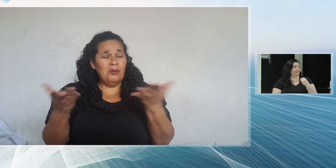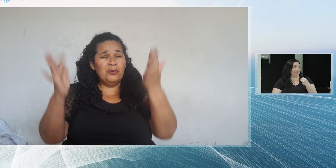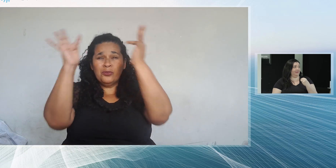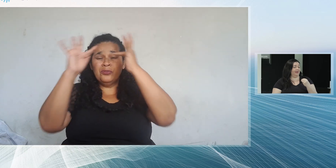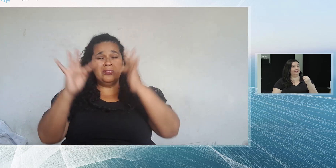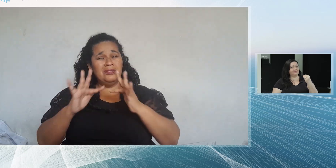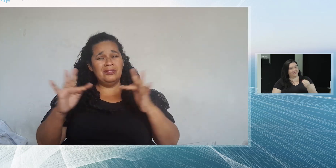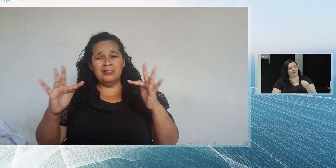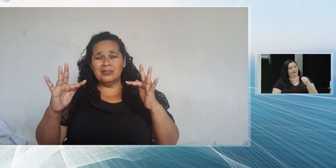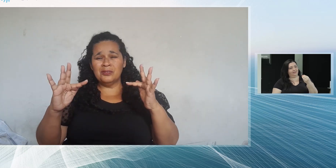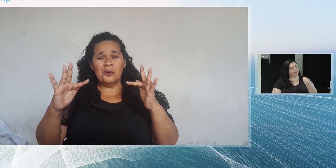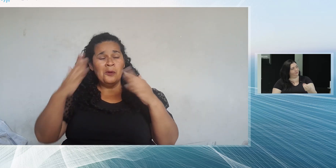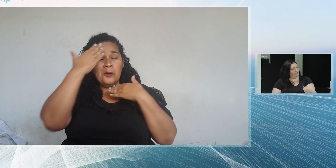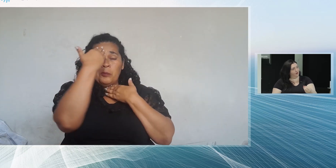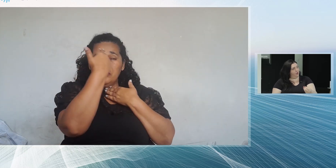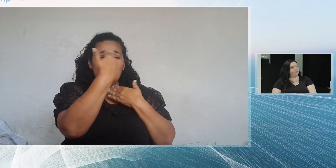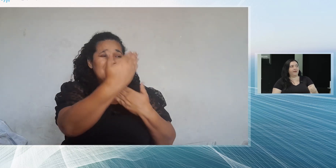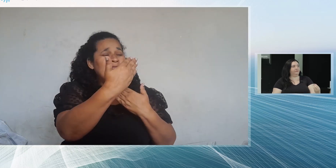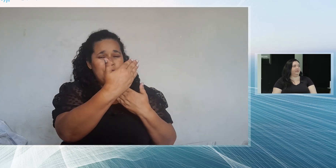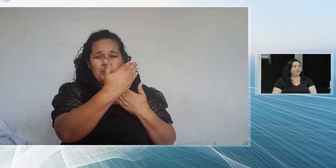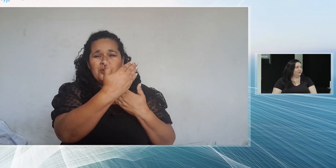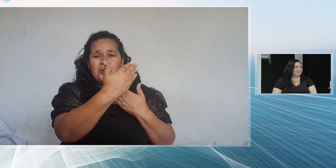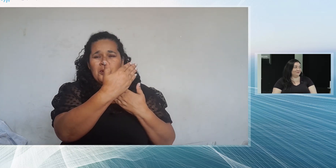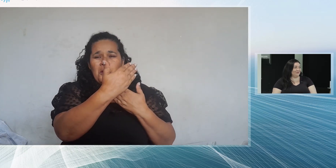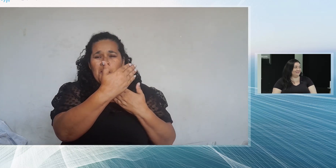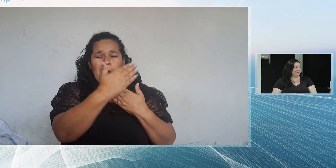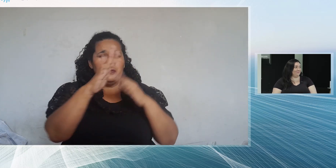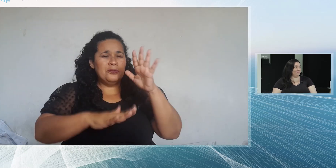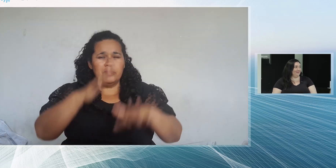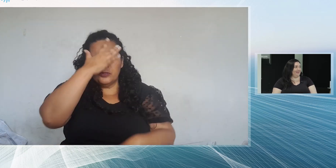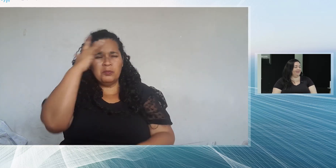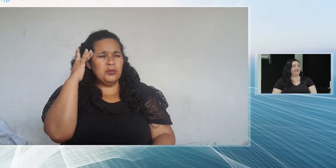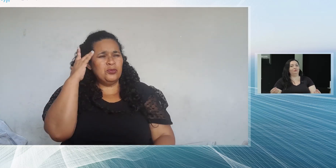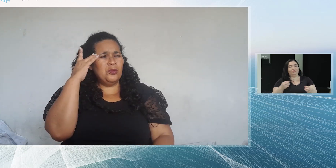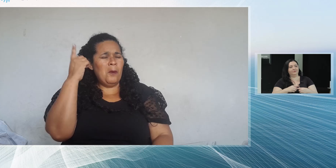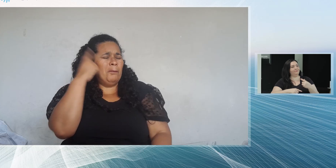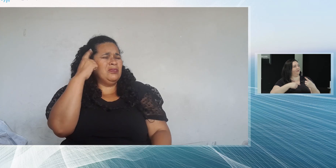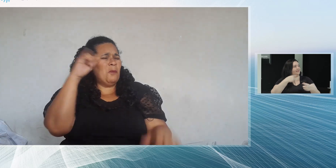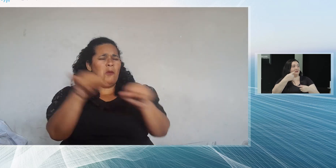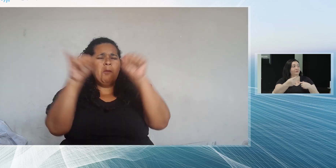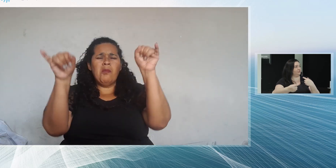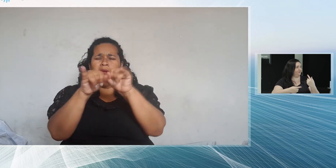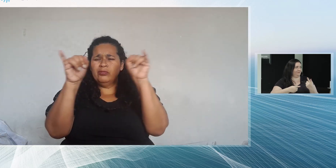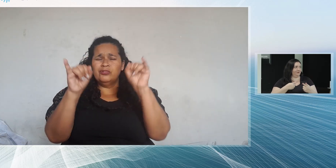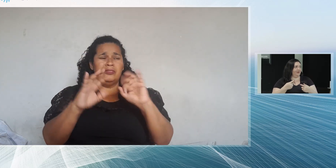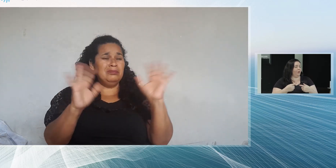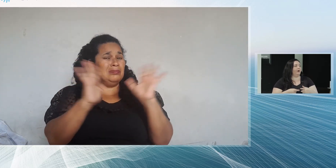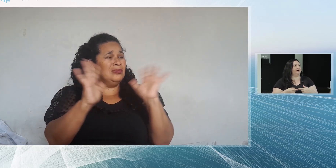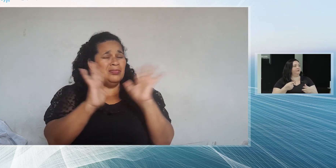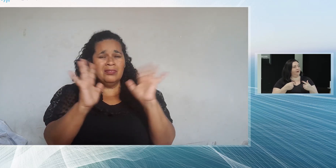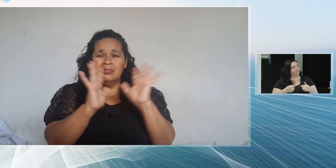do trabalho dela? Ela sempre era mandada embora porque ela não interagia com as pessoas. Então, todos os empregos dela eram